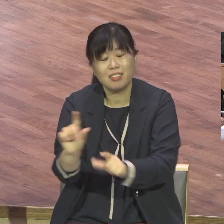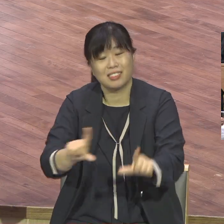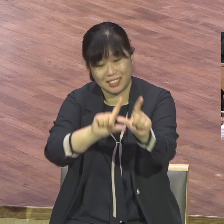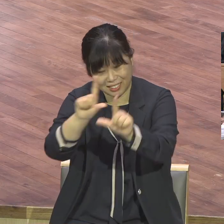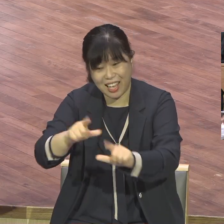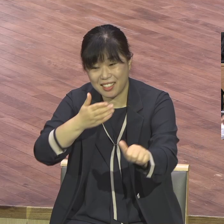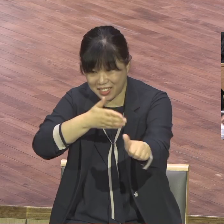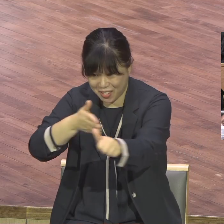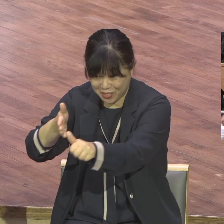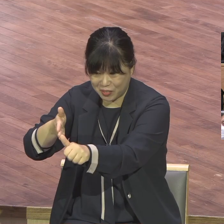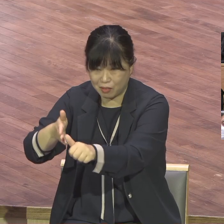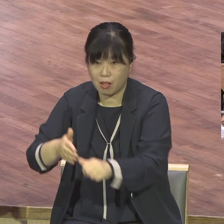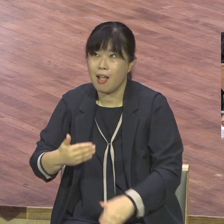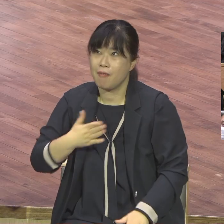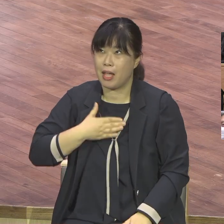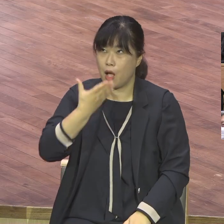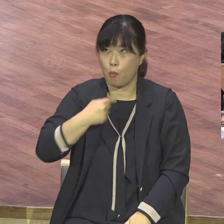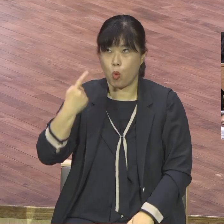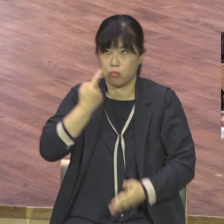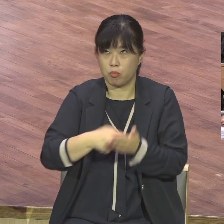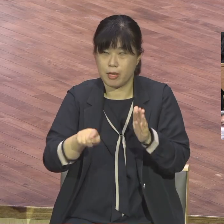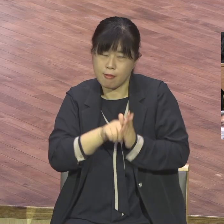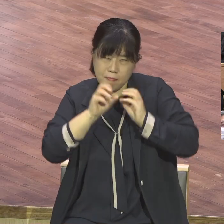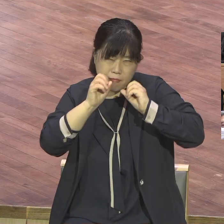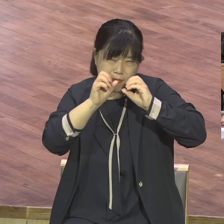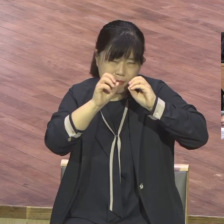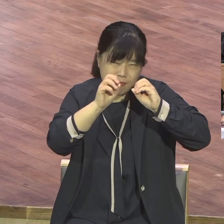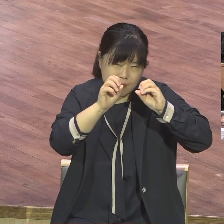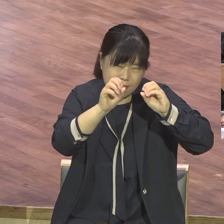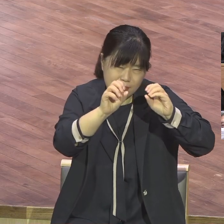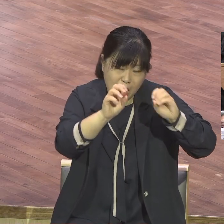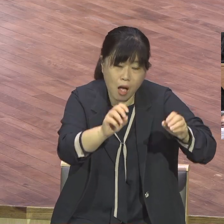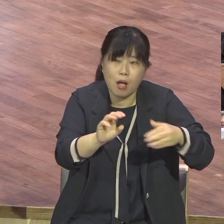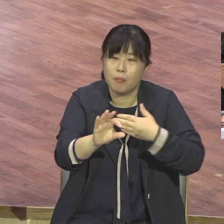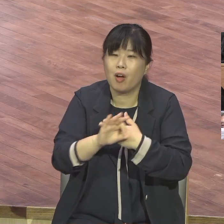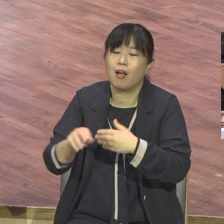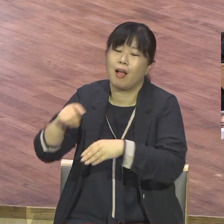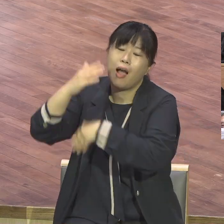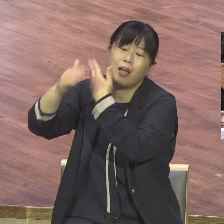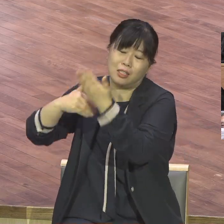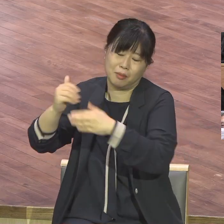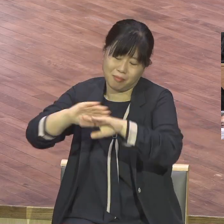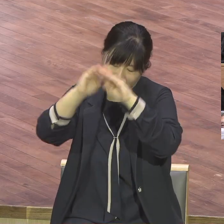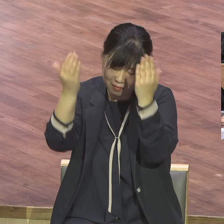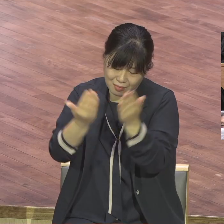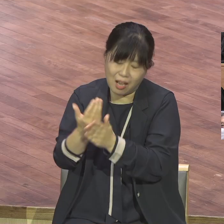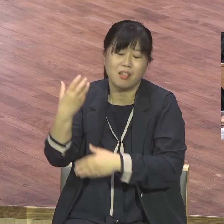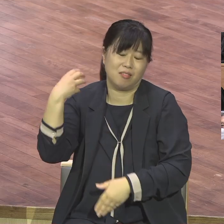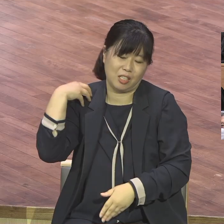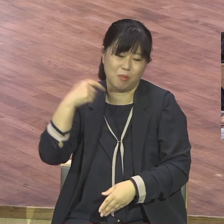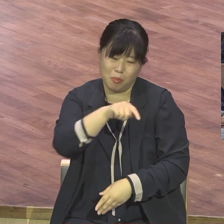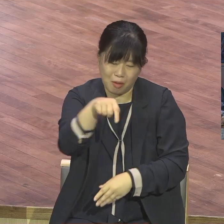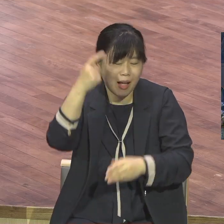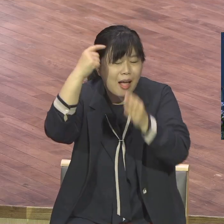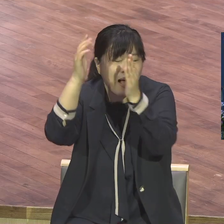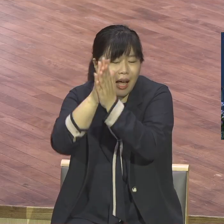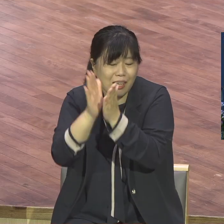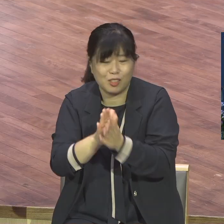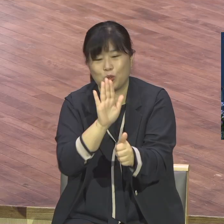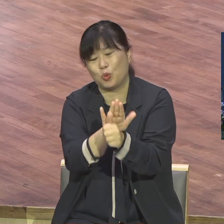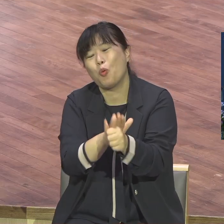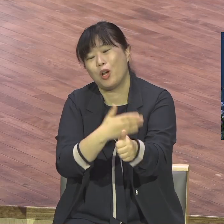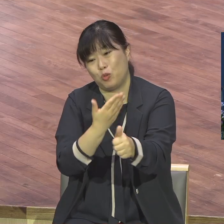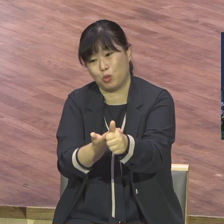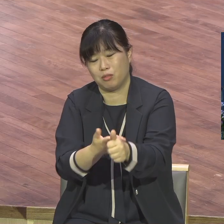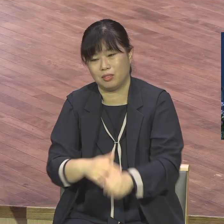그러면요 하나님 다 책임져 주세요. 입으로는 주여 주여 하면서 속으로는 지계산 다 하고 있어. 자기